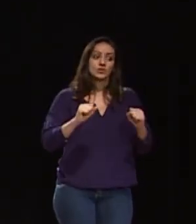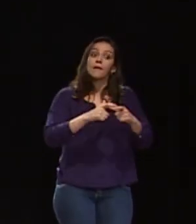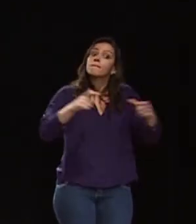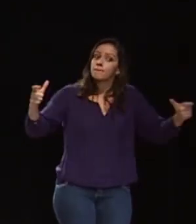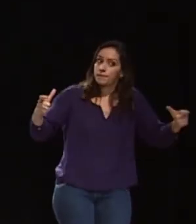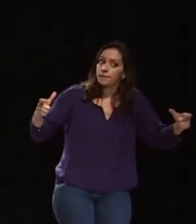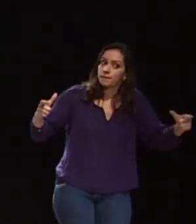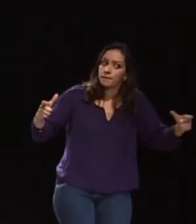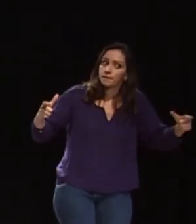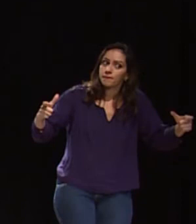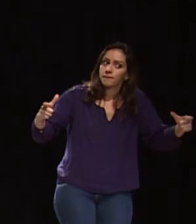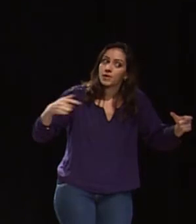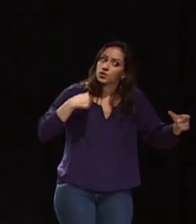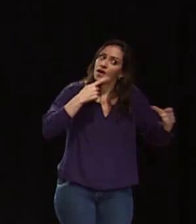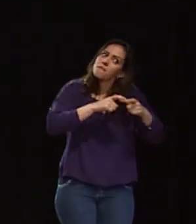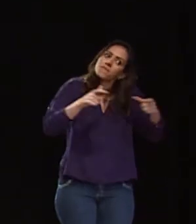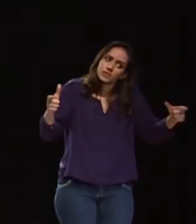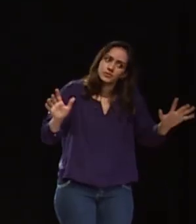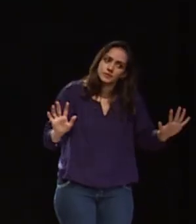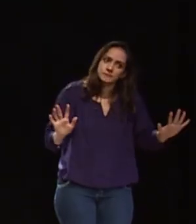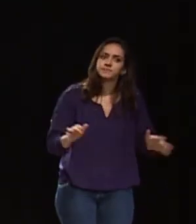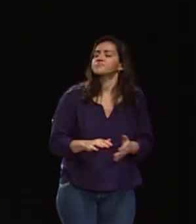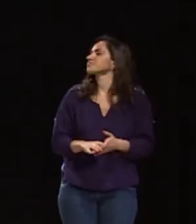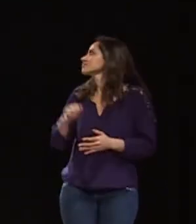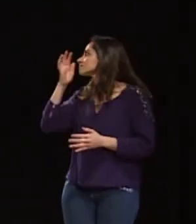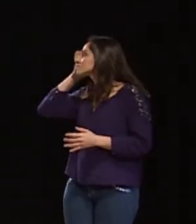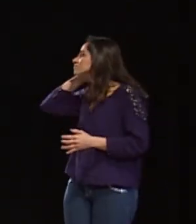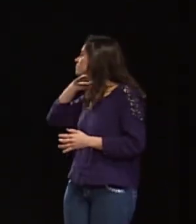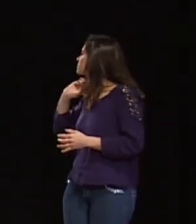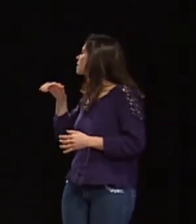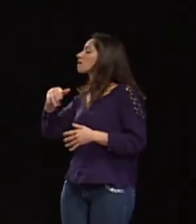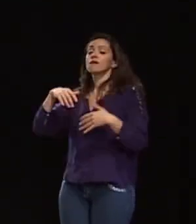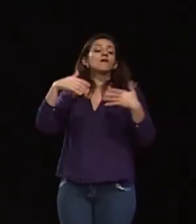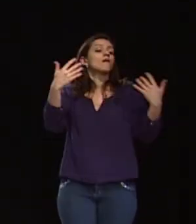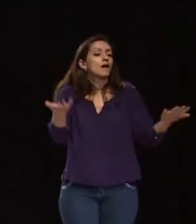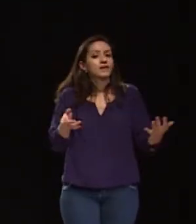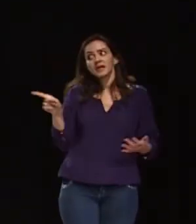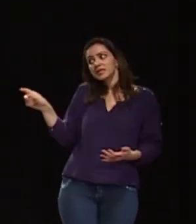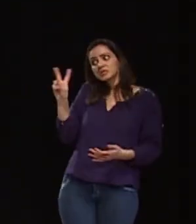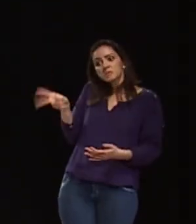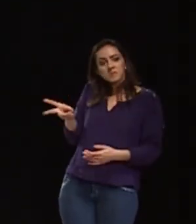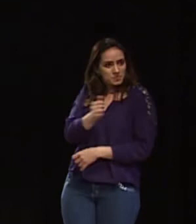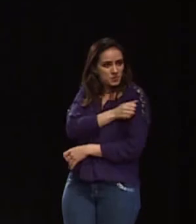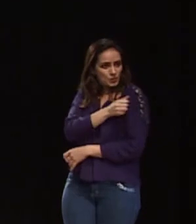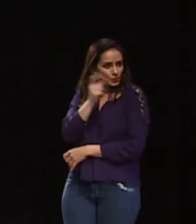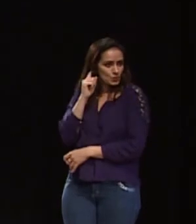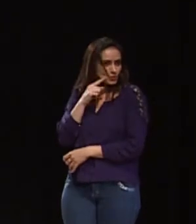sem conforto linguístico nenhum. Isso a maioria. Eu estou falando da maioria. E aí, ele continua, né,